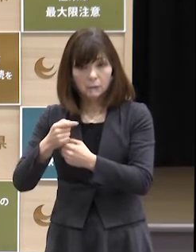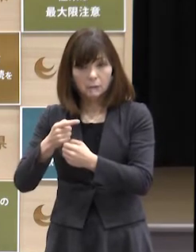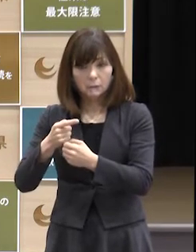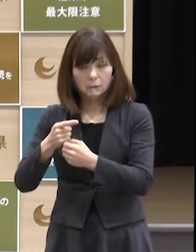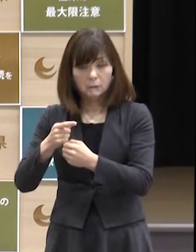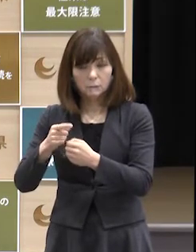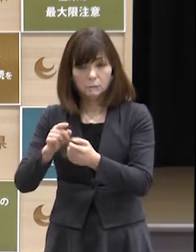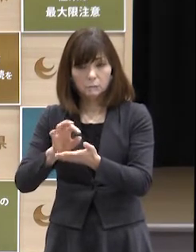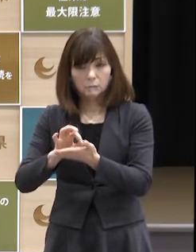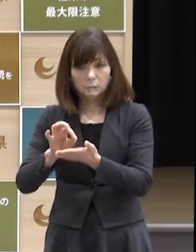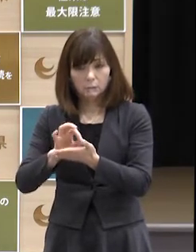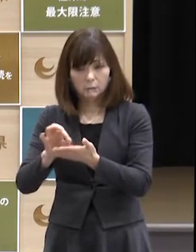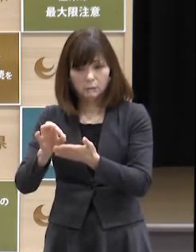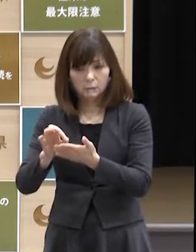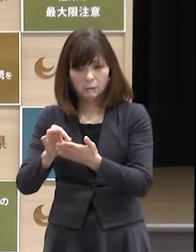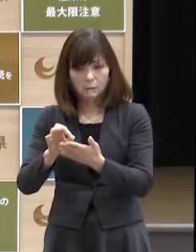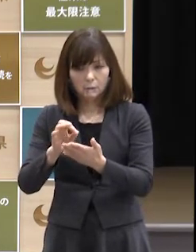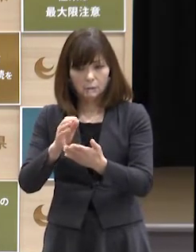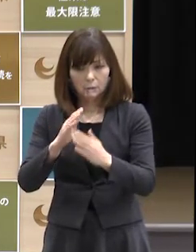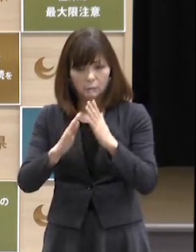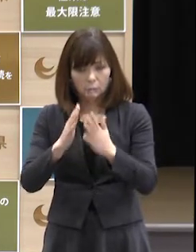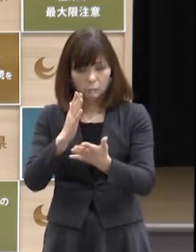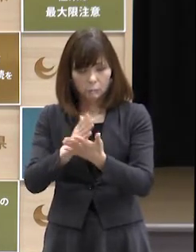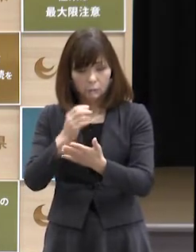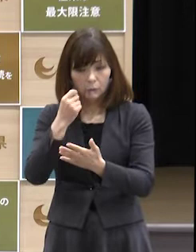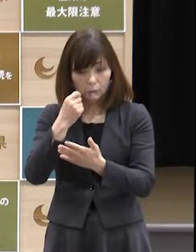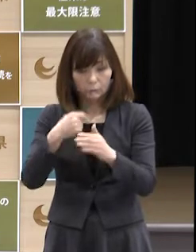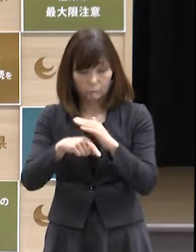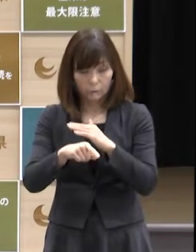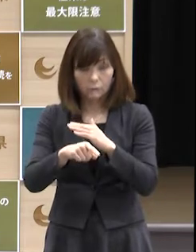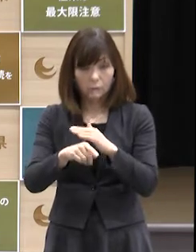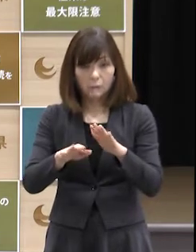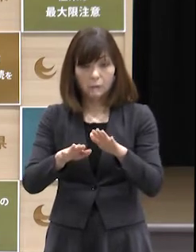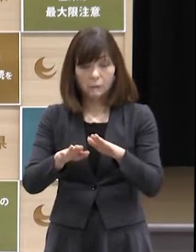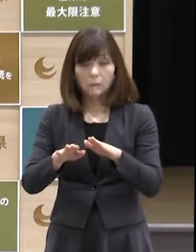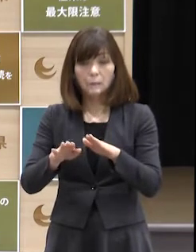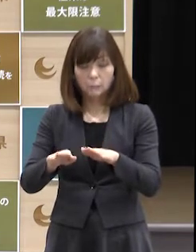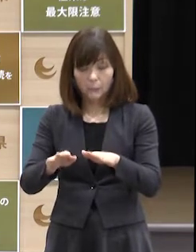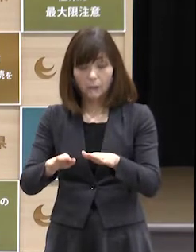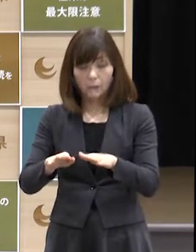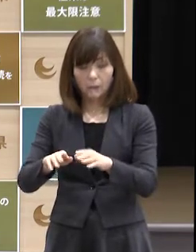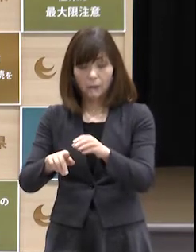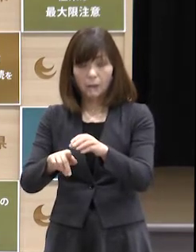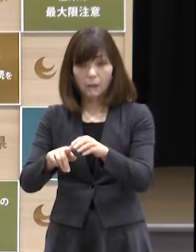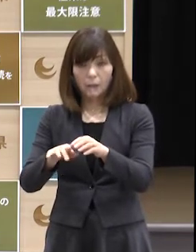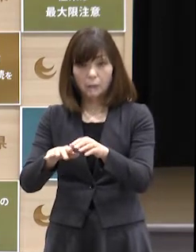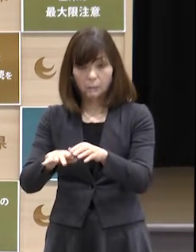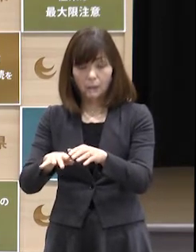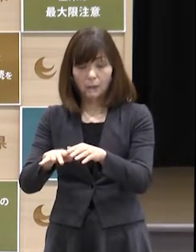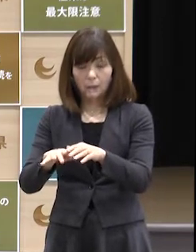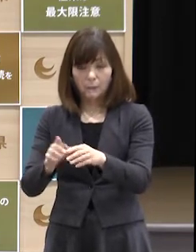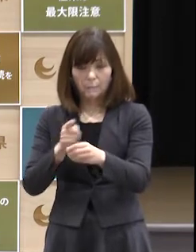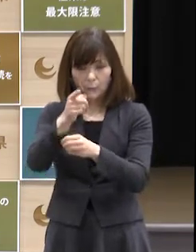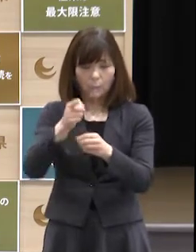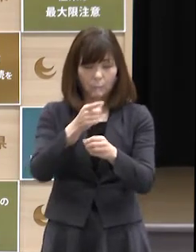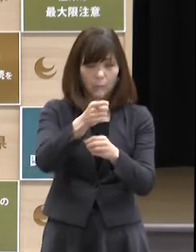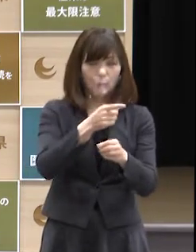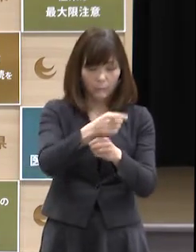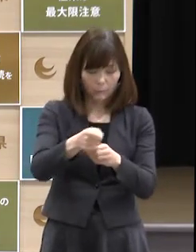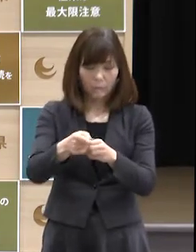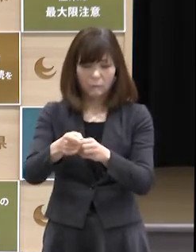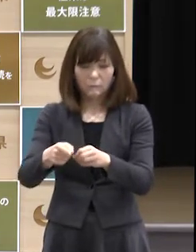わかります。いや、だから今通常兵器 の紛争が起きているわけですけども、ウクライナを他国が支援